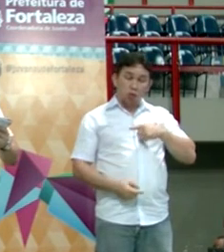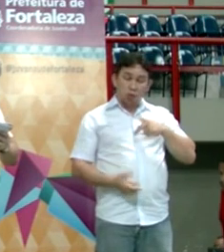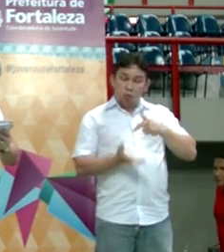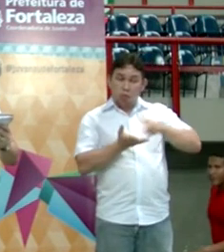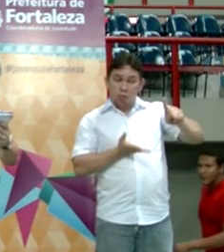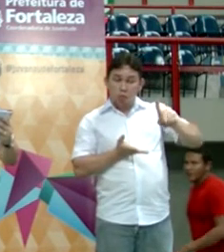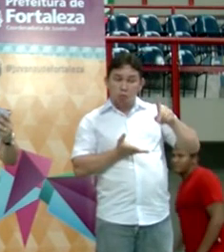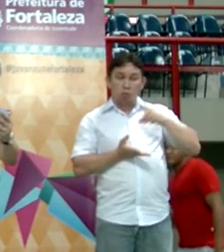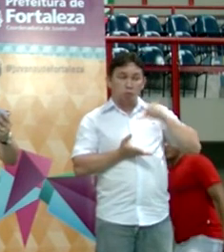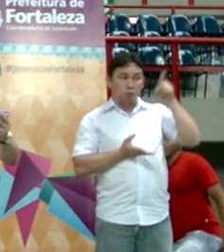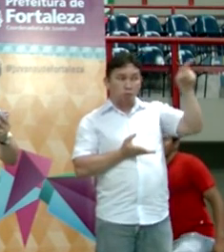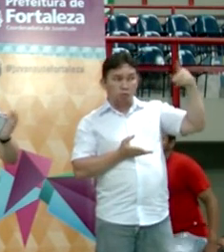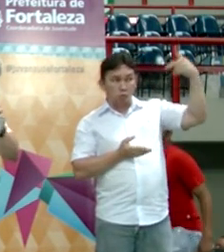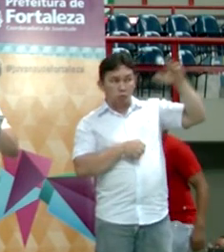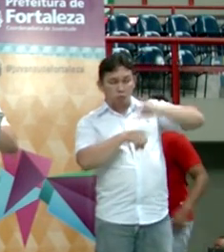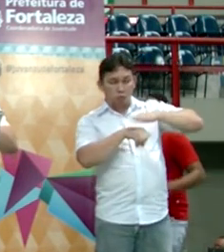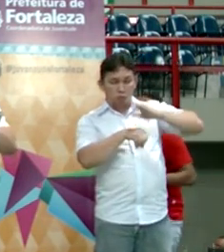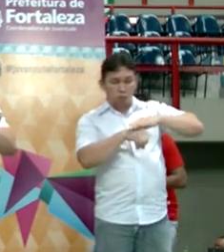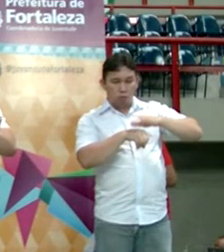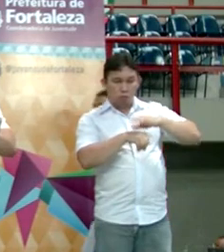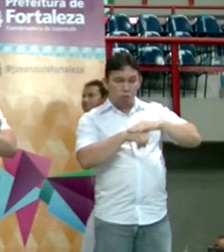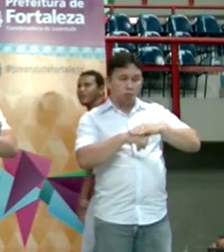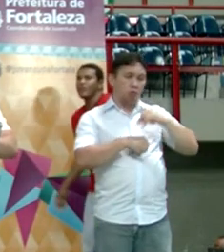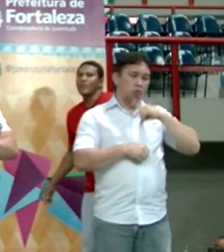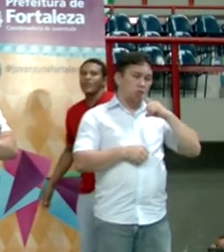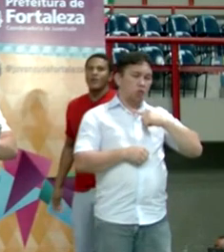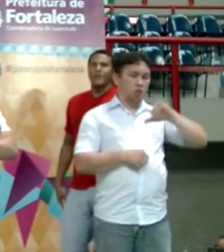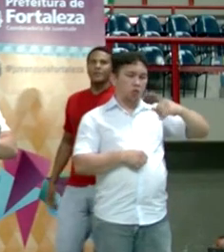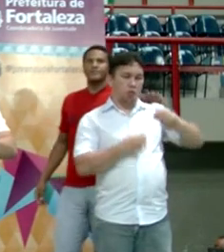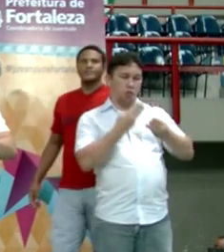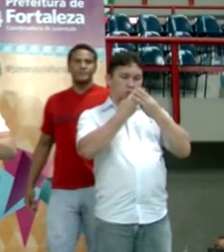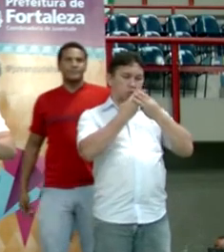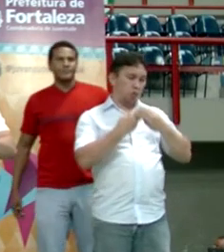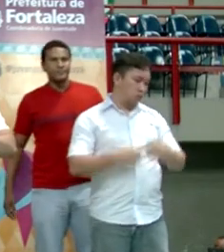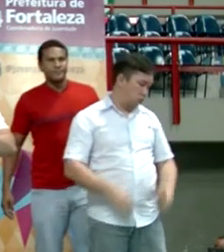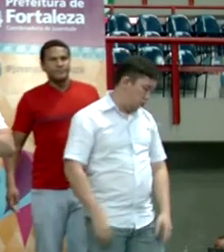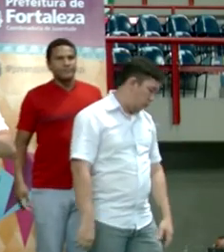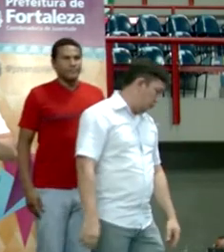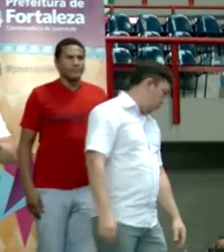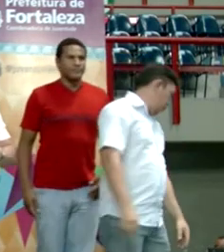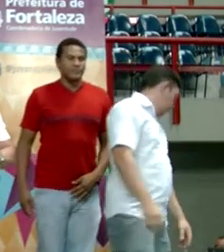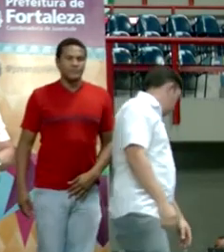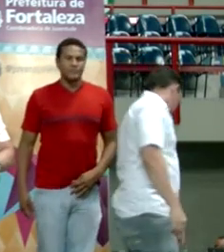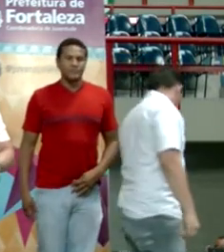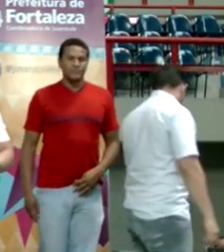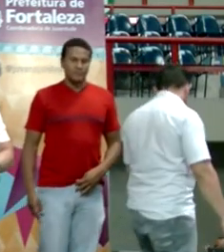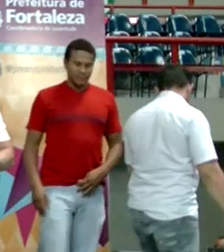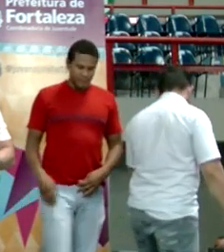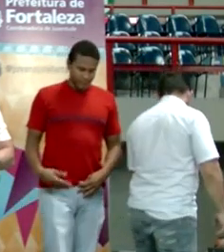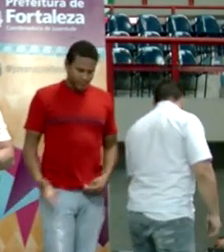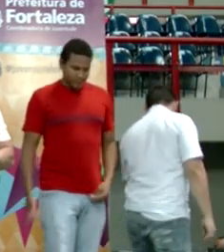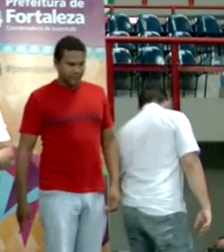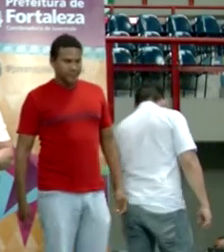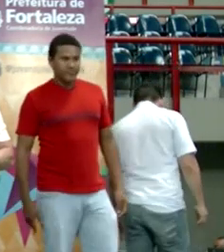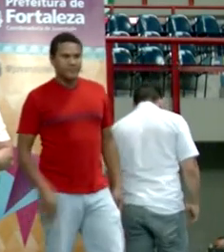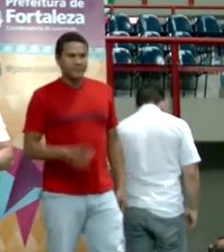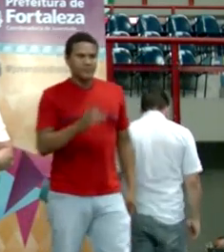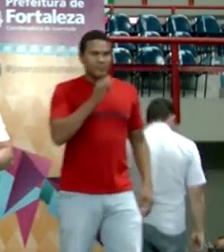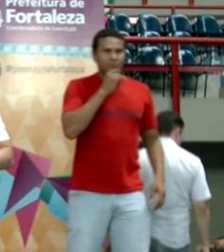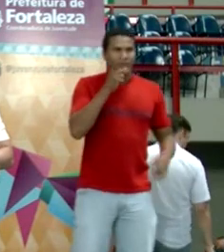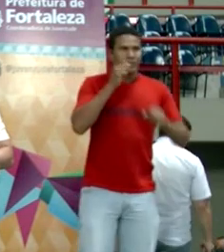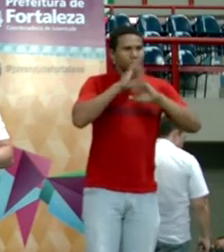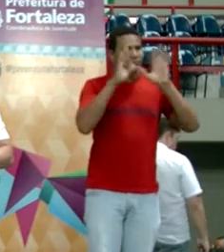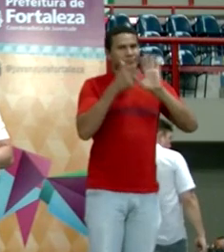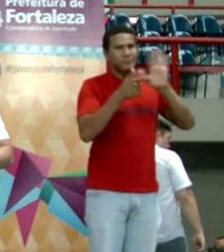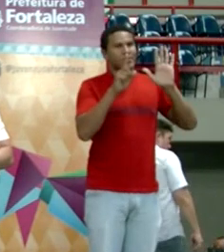mortal do bolchevismo judeu, quer dizer, do comunismo judeu, na vida e na morte. Quer dizer, ele deixou bem